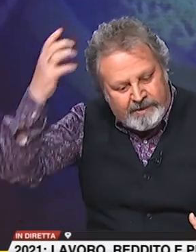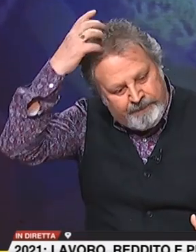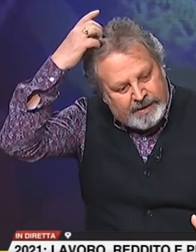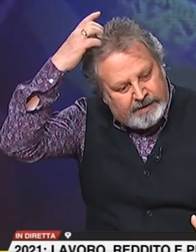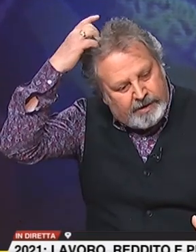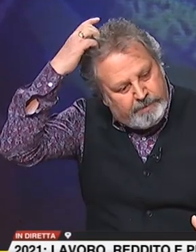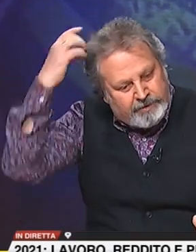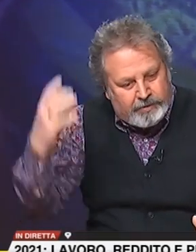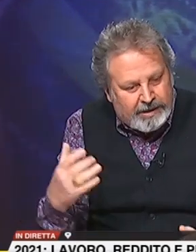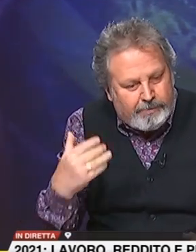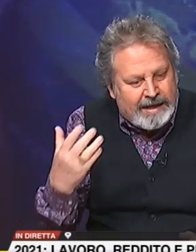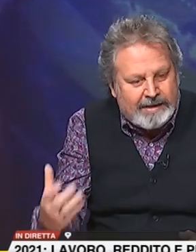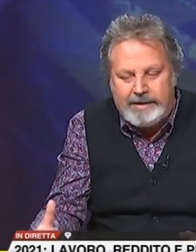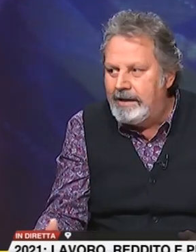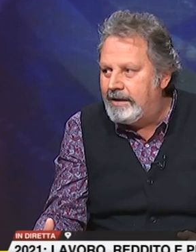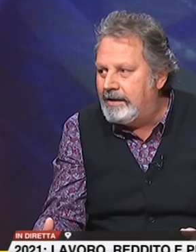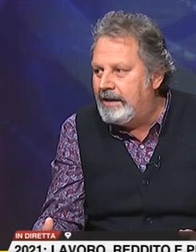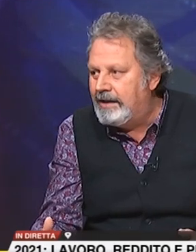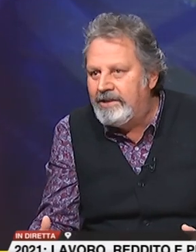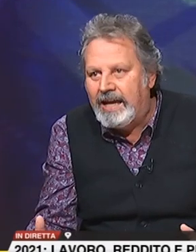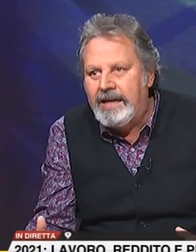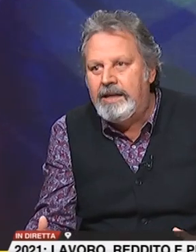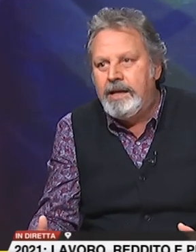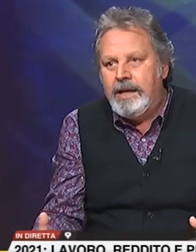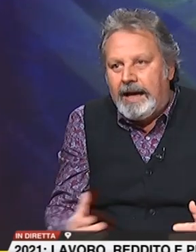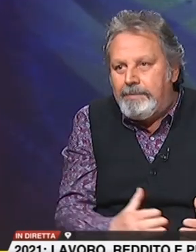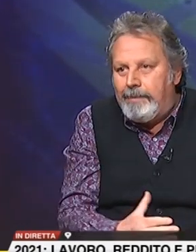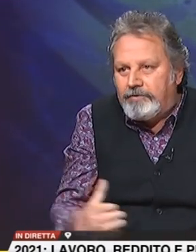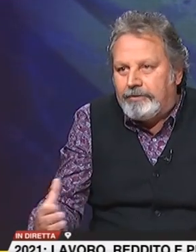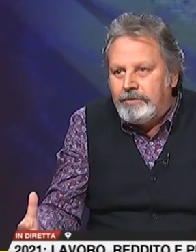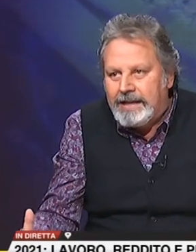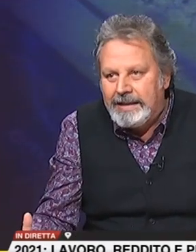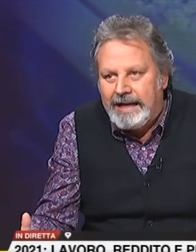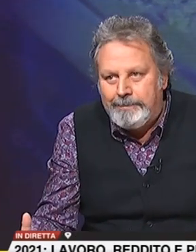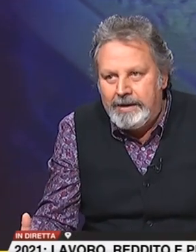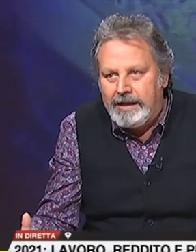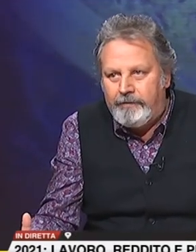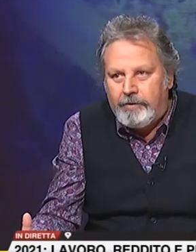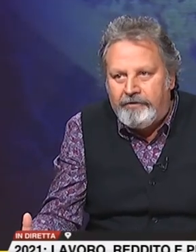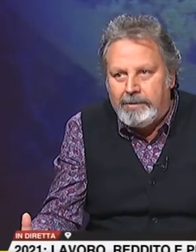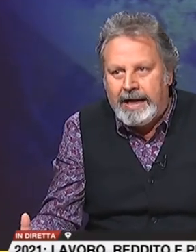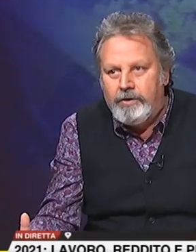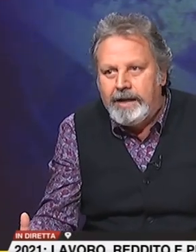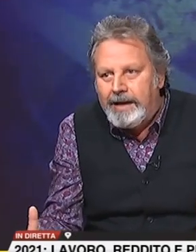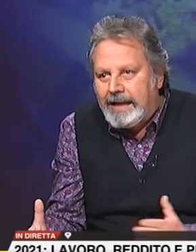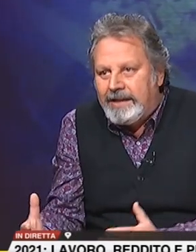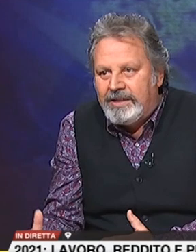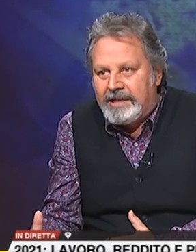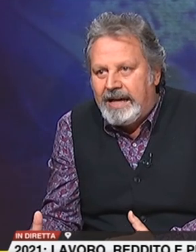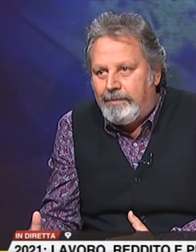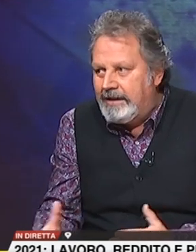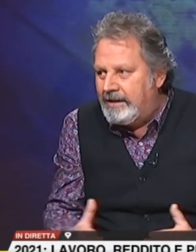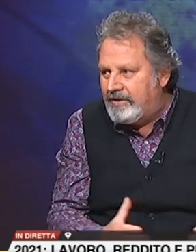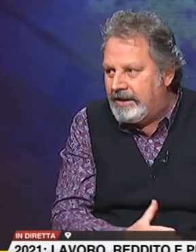diceva, dell'aumento delle domande dell'ISEE. Abbiamo già tutti i calendari pieni fino a febbraio e magari la